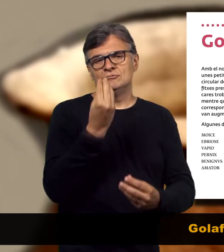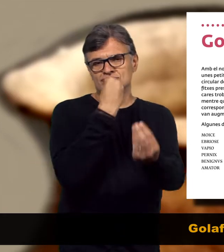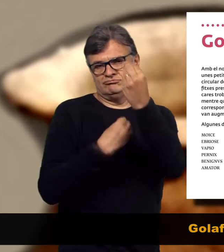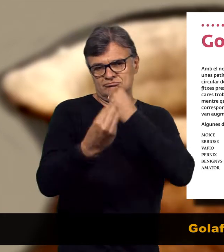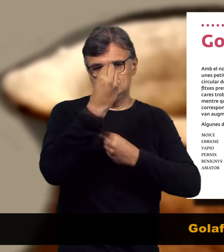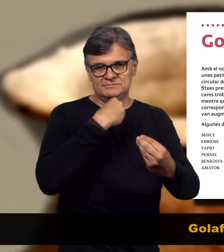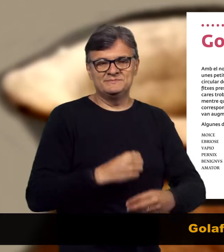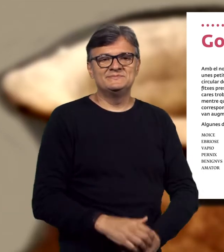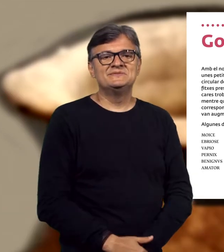GULAFRA